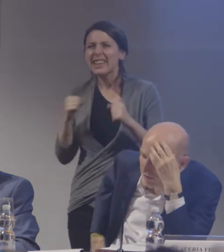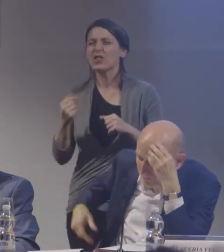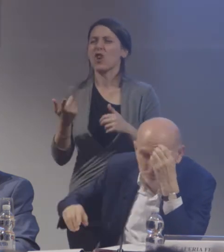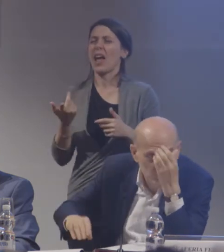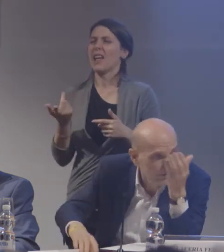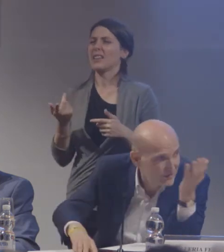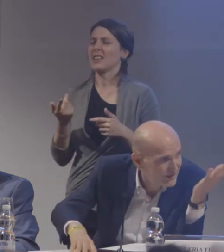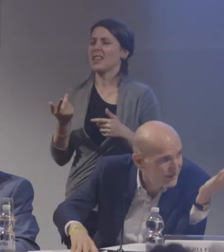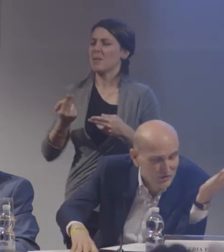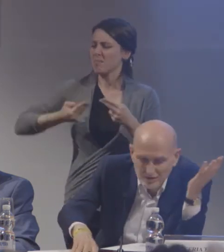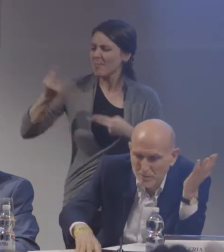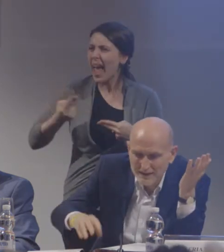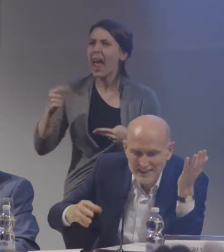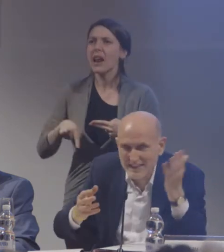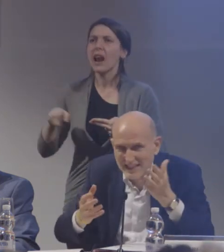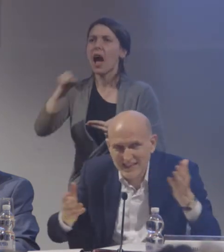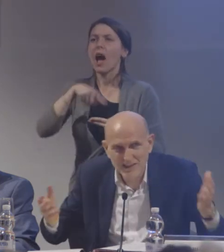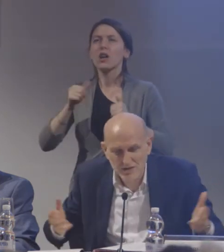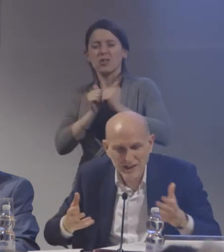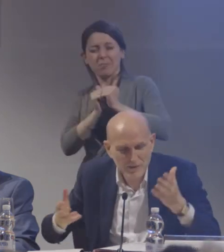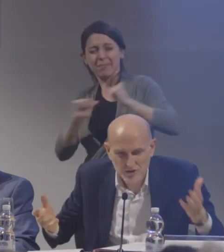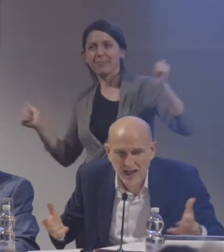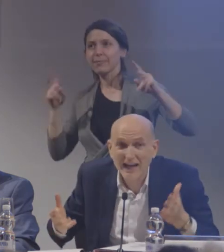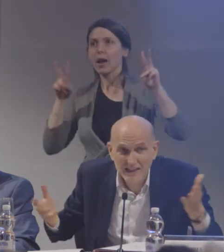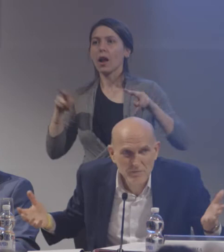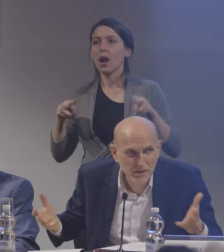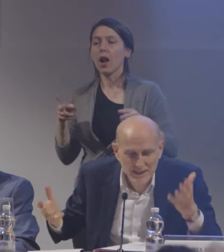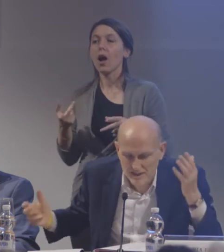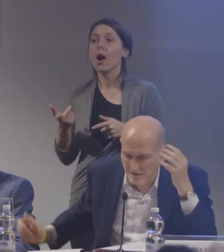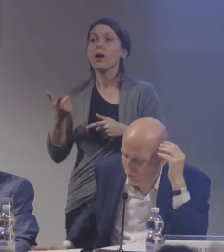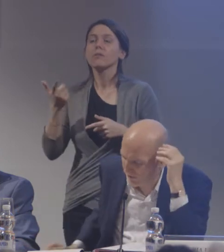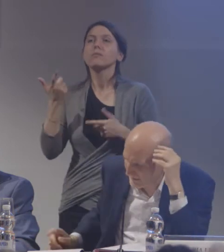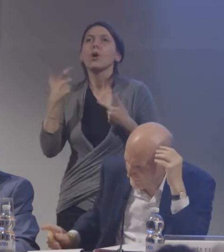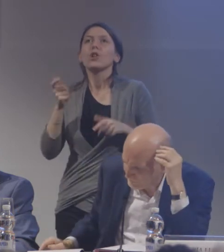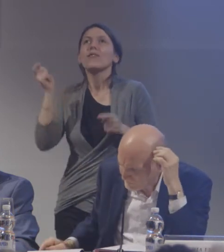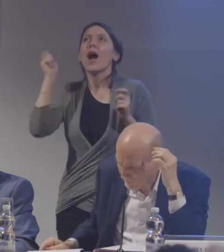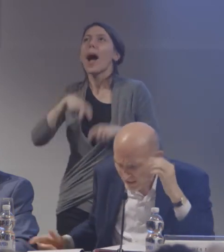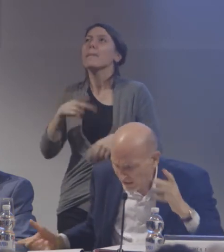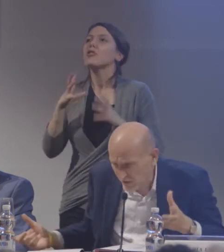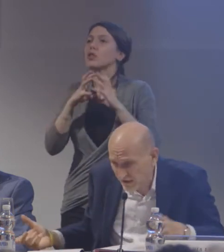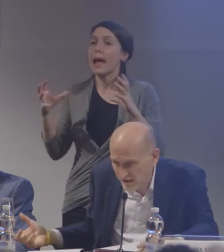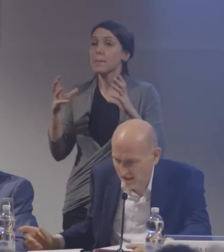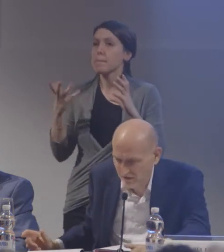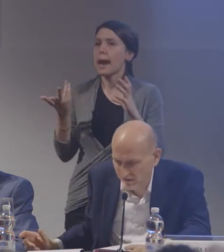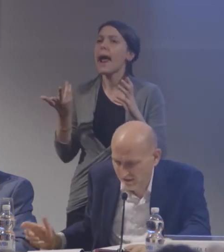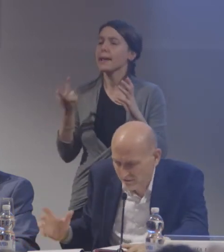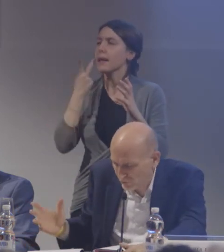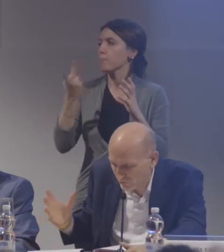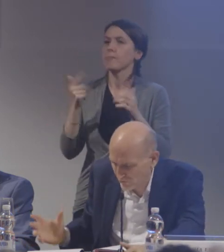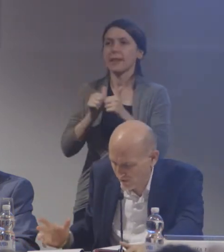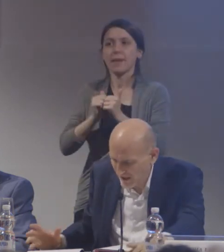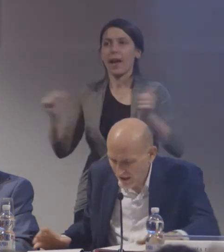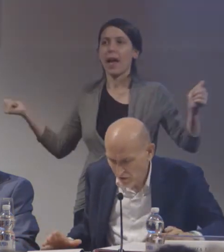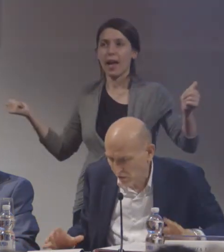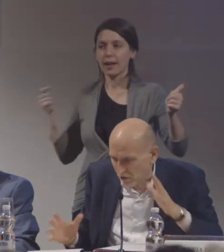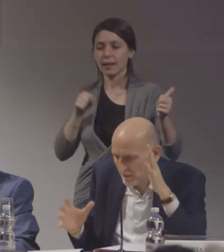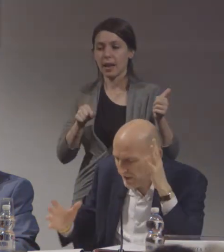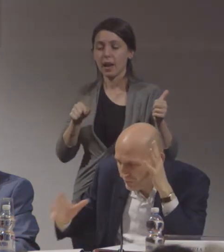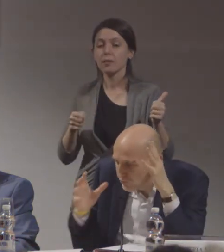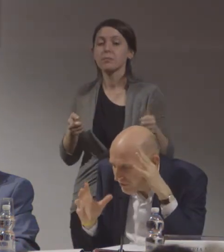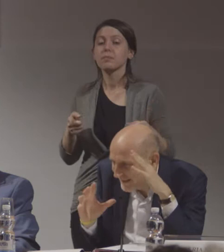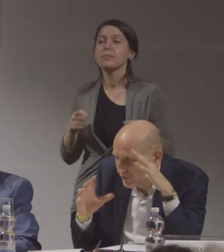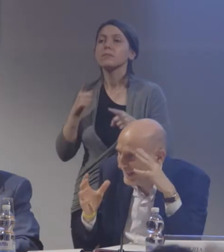dato appunto non di competenze tecniche, cioè di capacità anche di impresa, per così dire. Quindi Chiara, insomma, è solo una